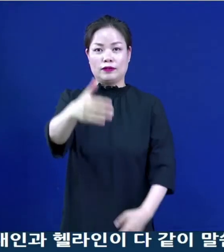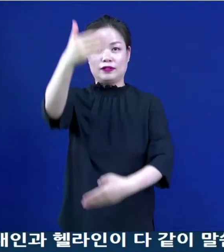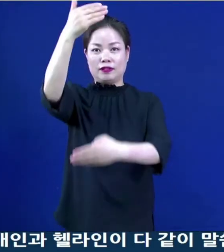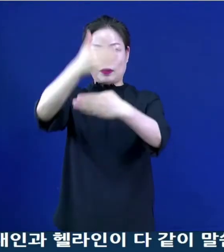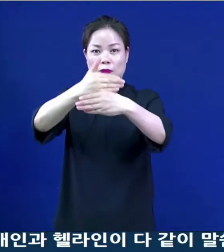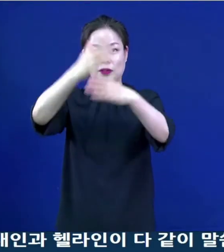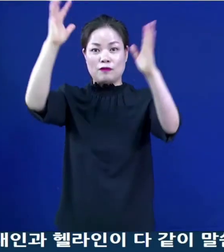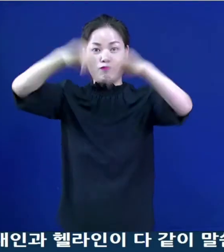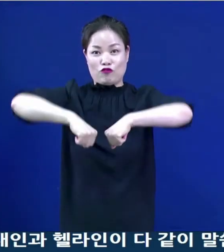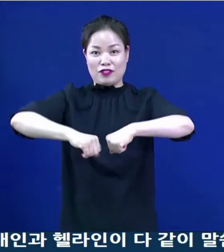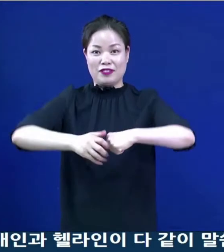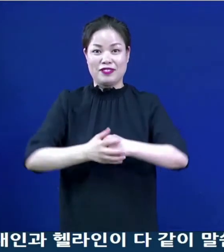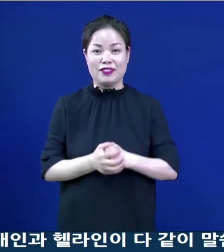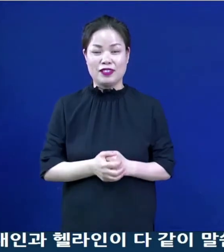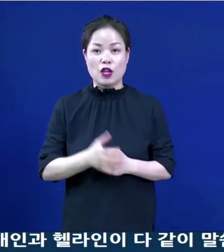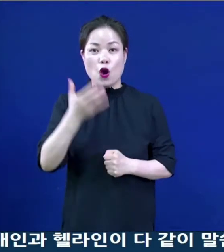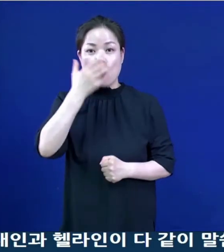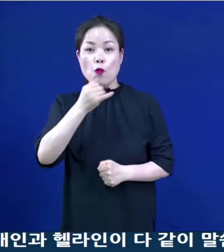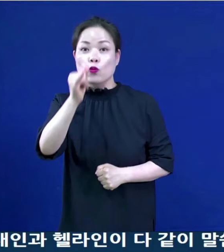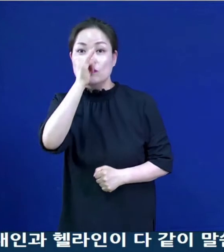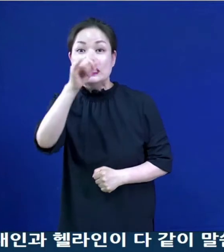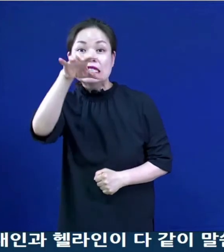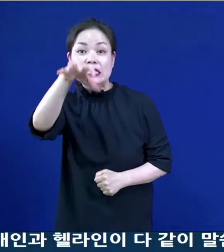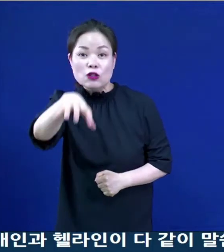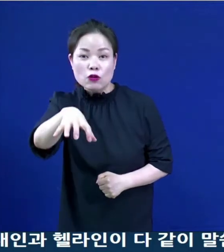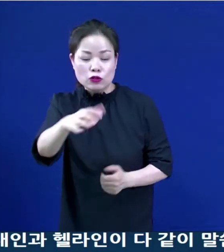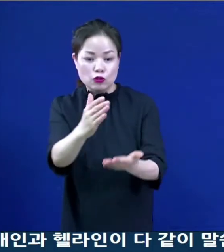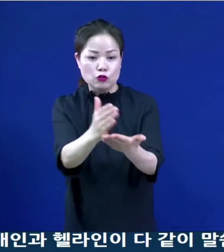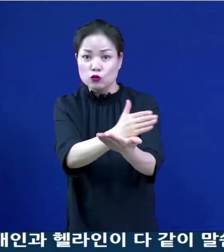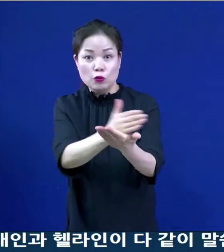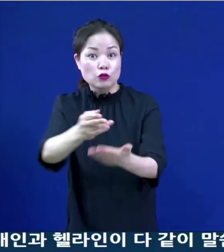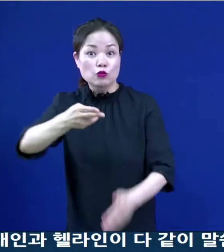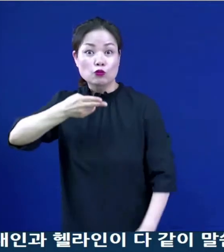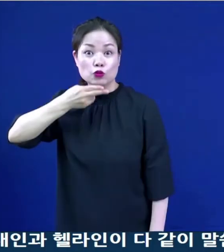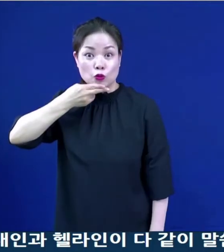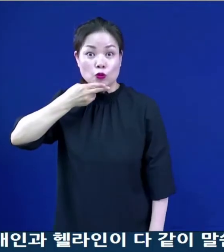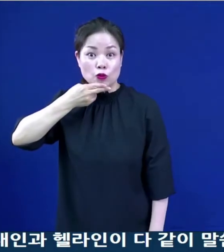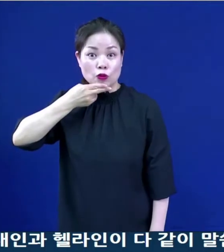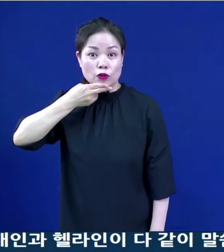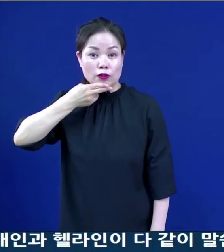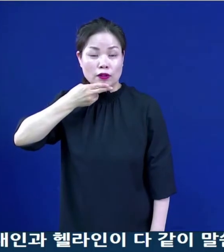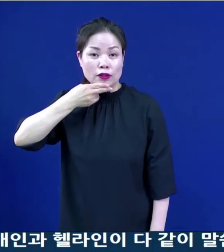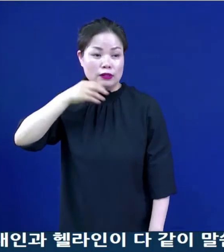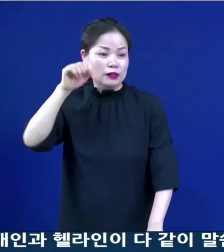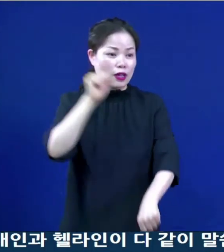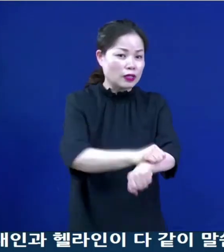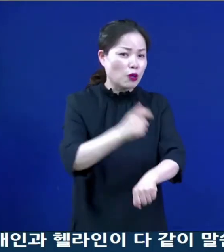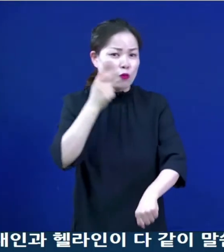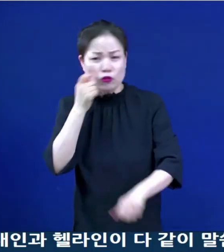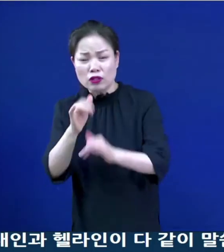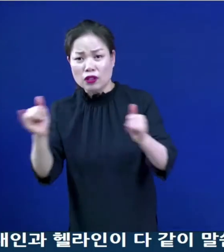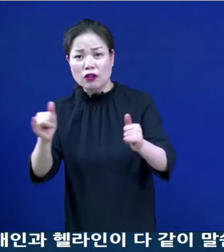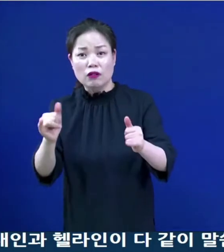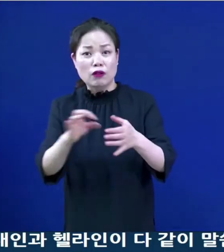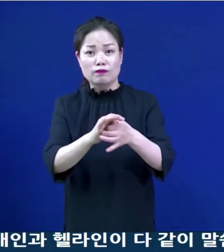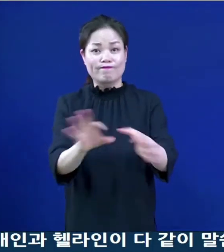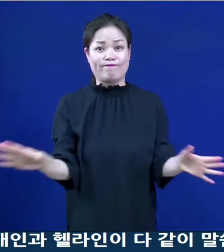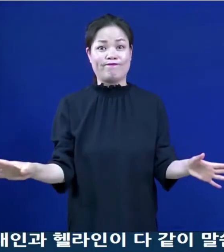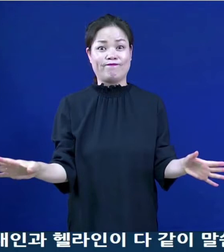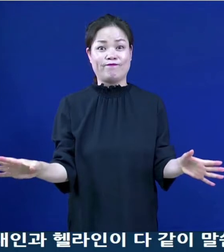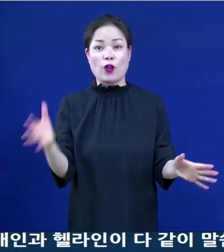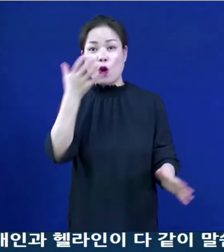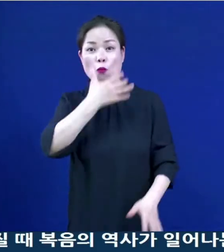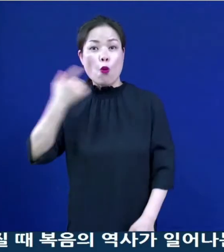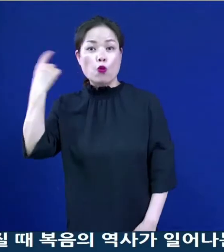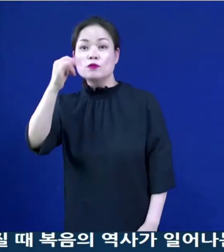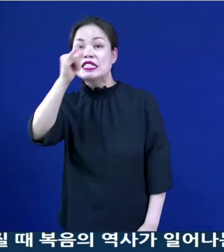무너집니다. 복음이 있는 곳에 구별이 없어집니다. 잘난 사람 못난 사람 구별이 없어집니다.